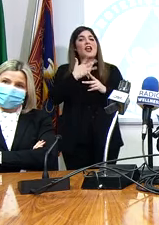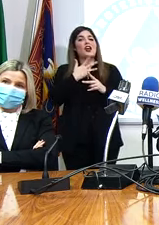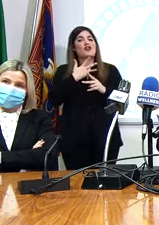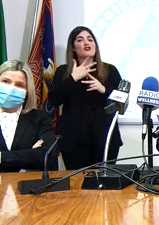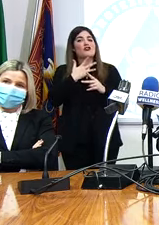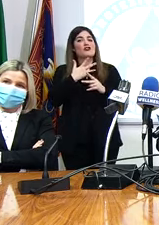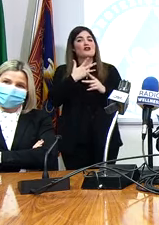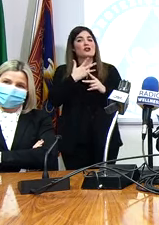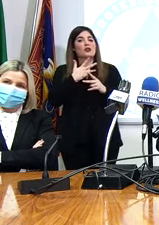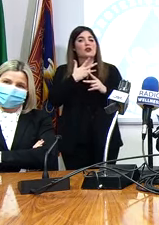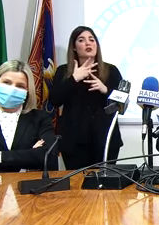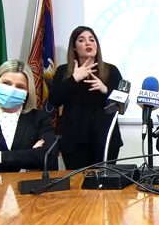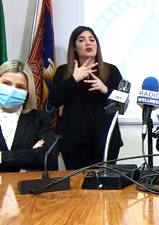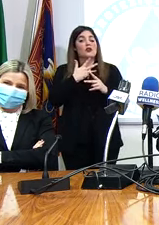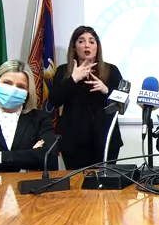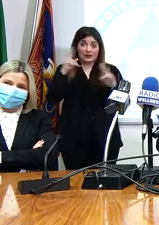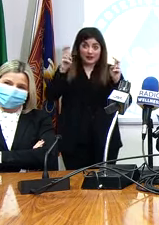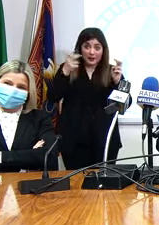dei vaccini.